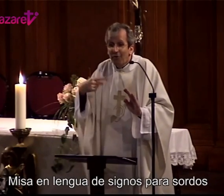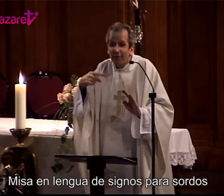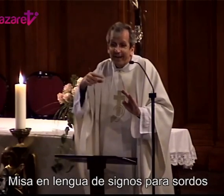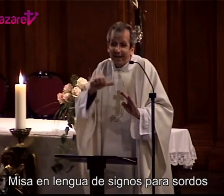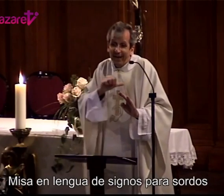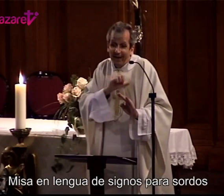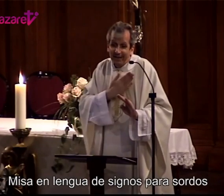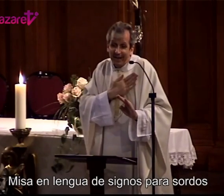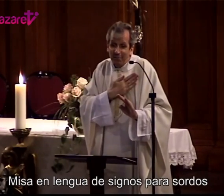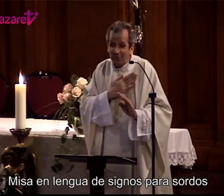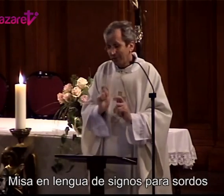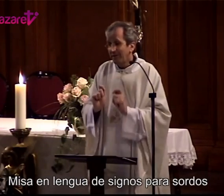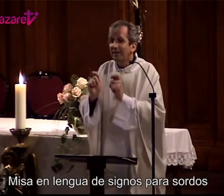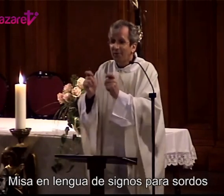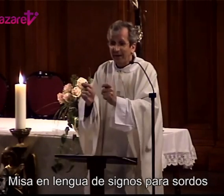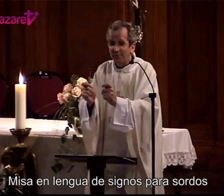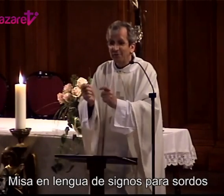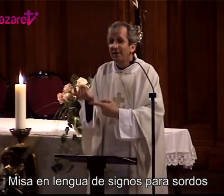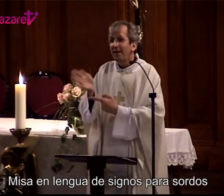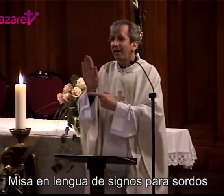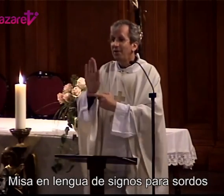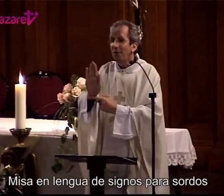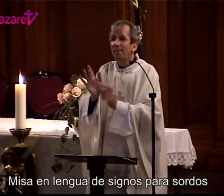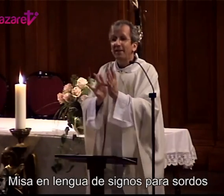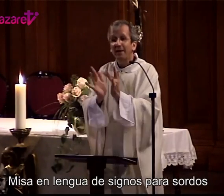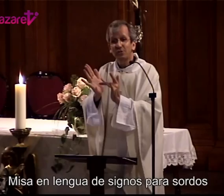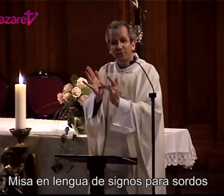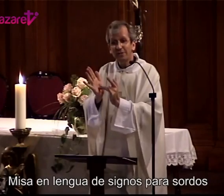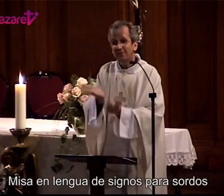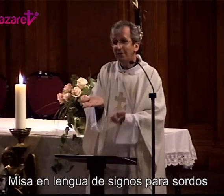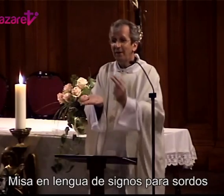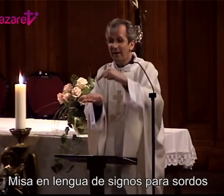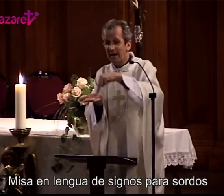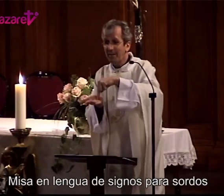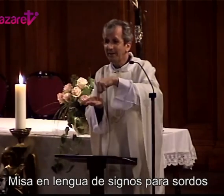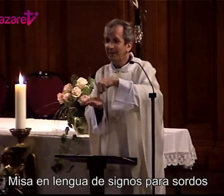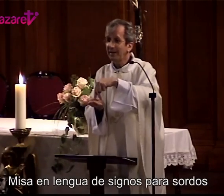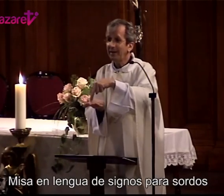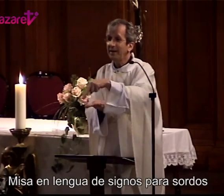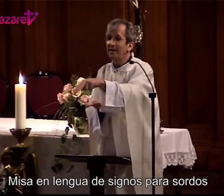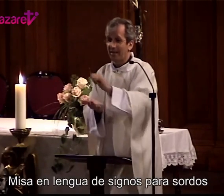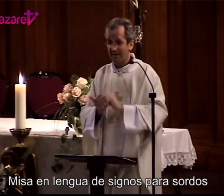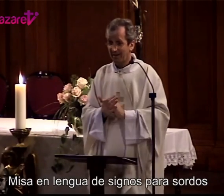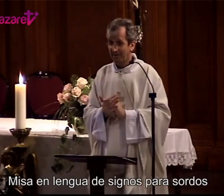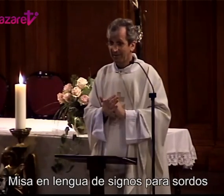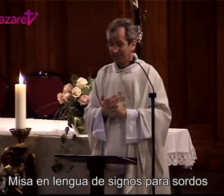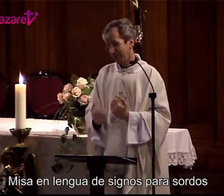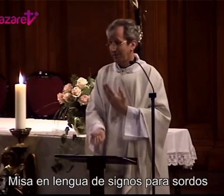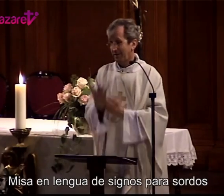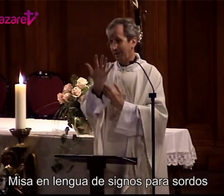que tenemos te lo daremos. En nombre de Jesucristo, levántate y anda. Y se